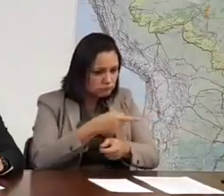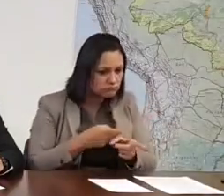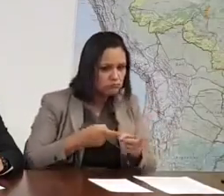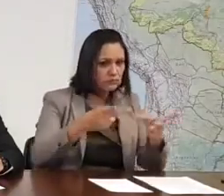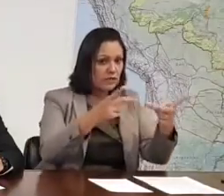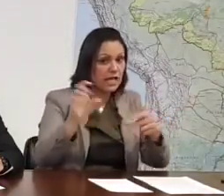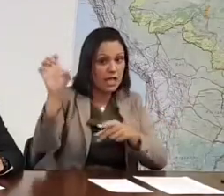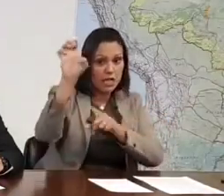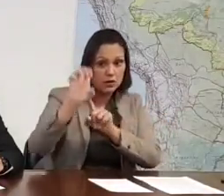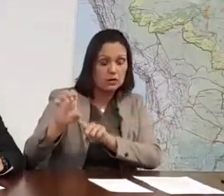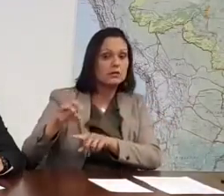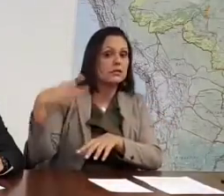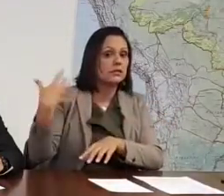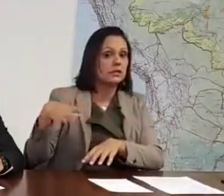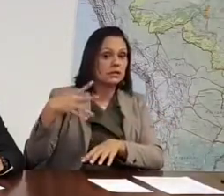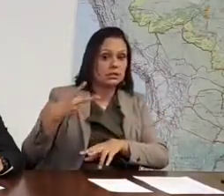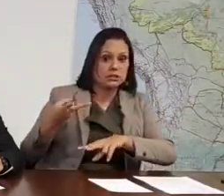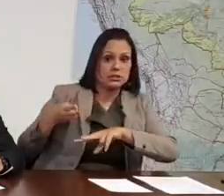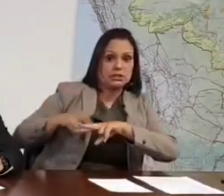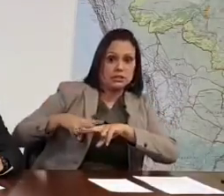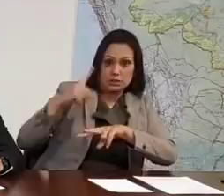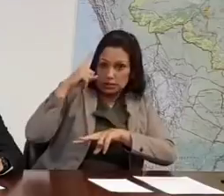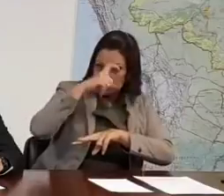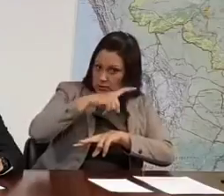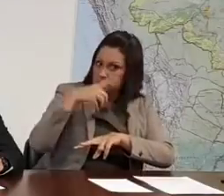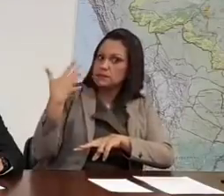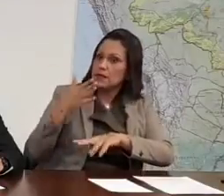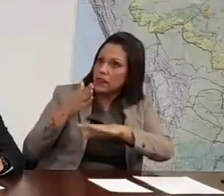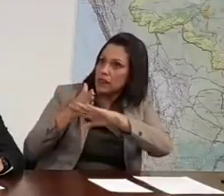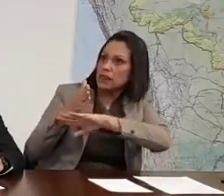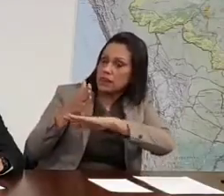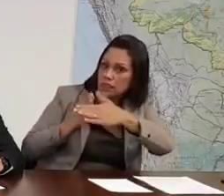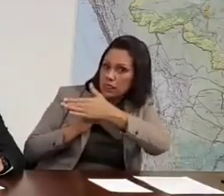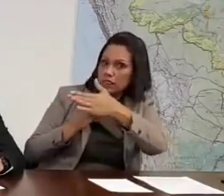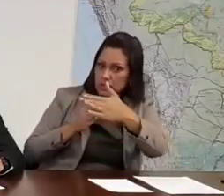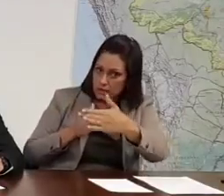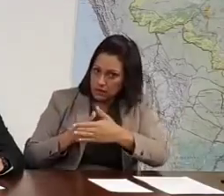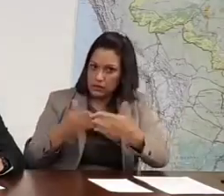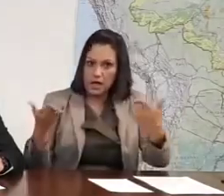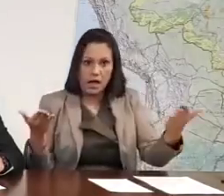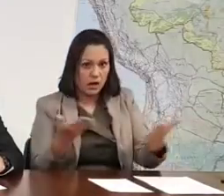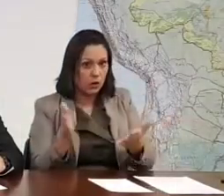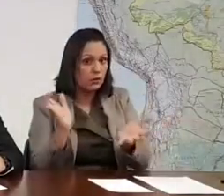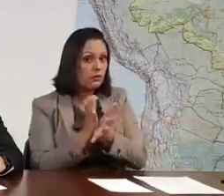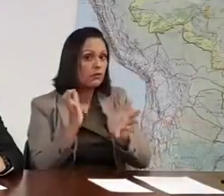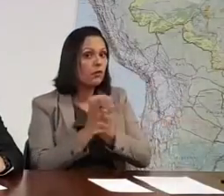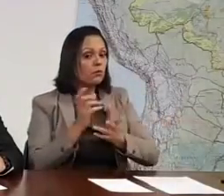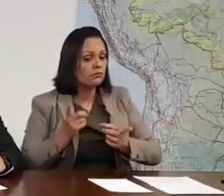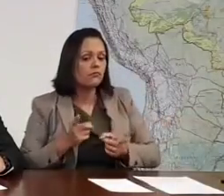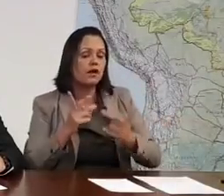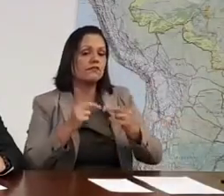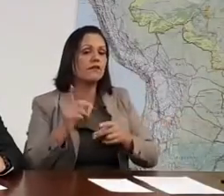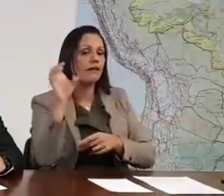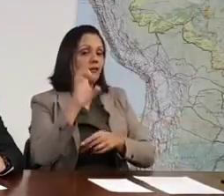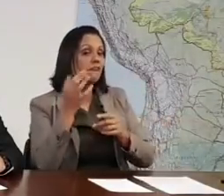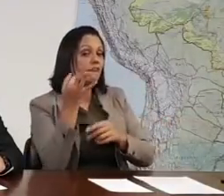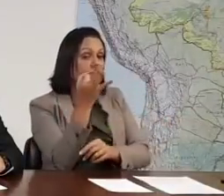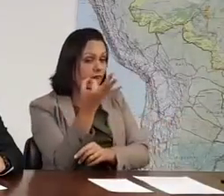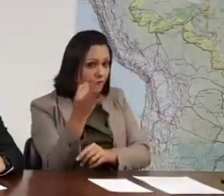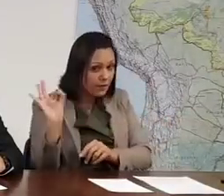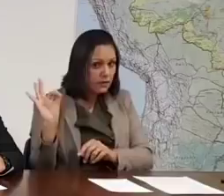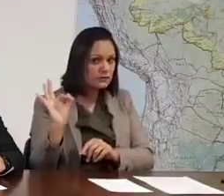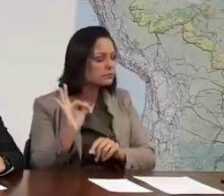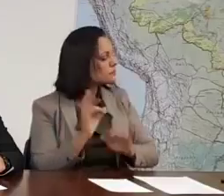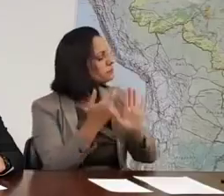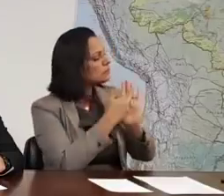complexo, né? Agora mesmo os produtores franceses, né, colocaram uma série de restrições, mas nós estamos trabalhando para,